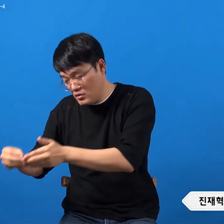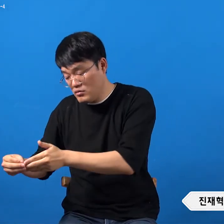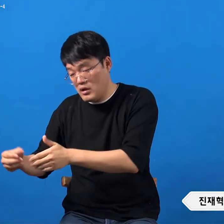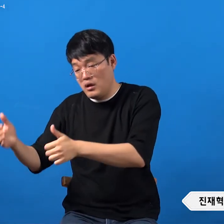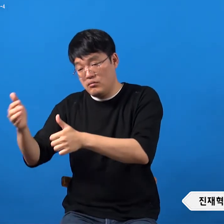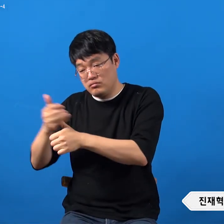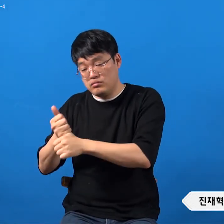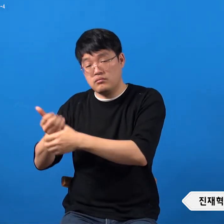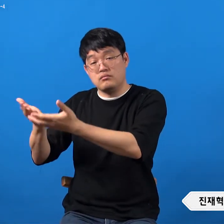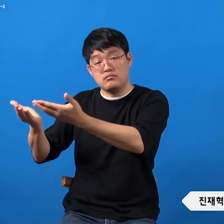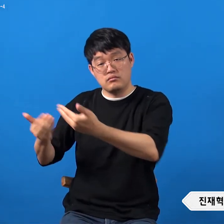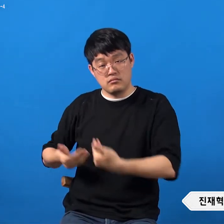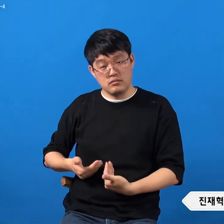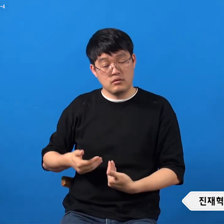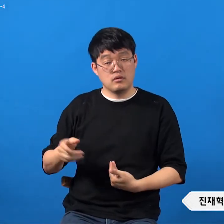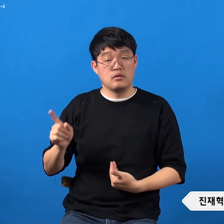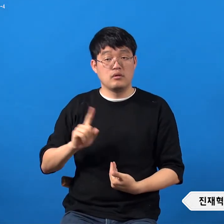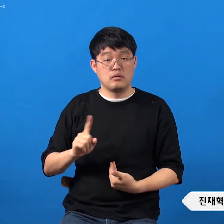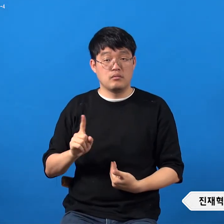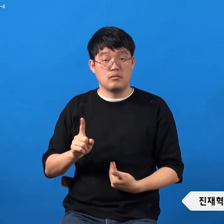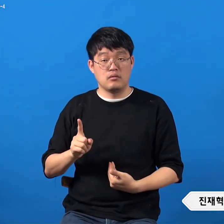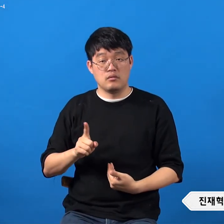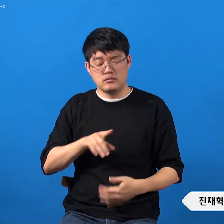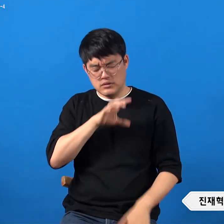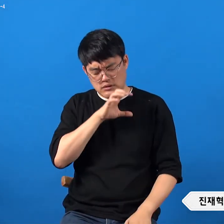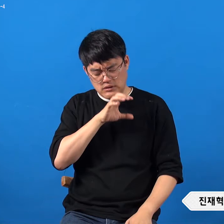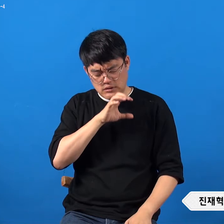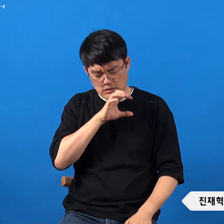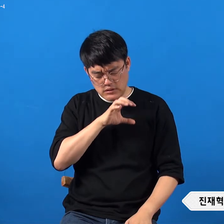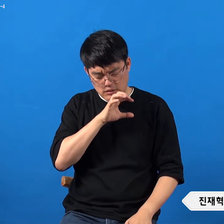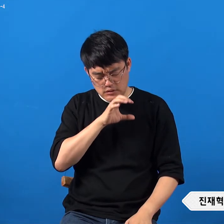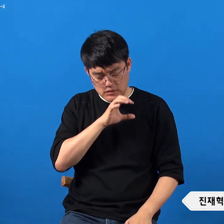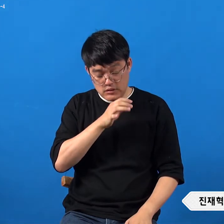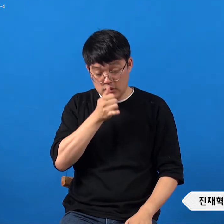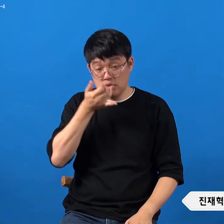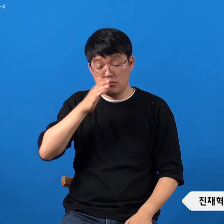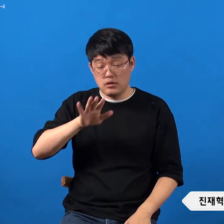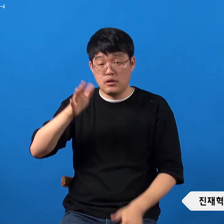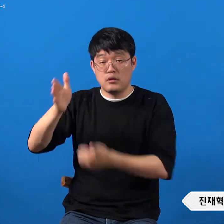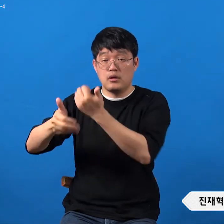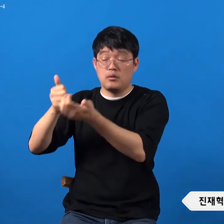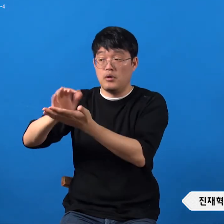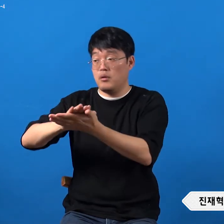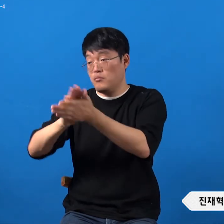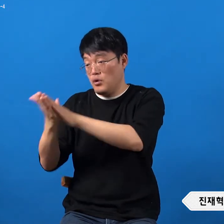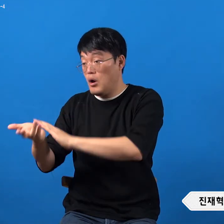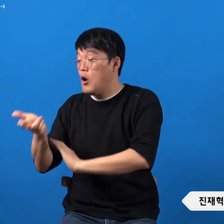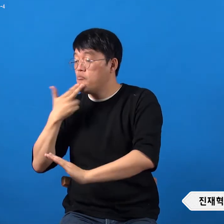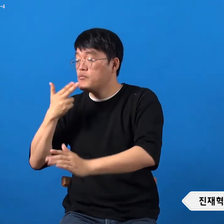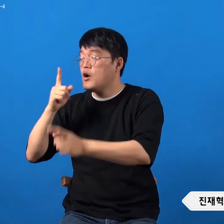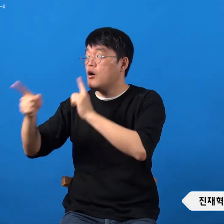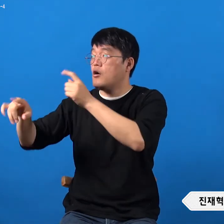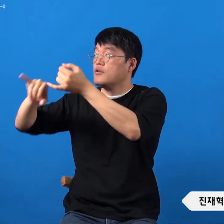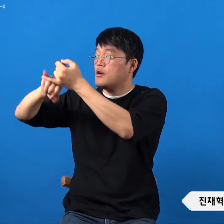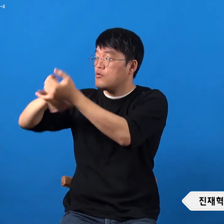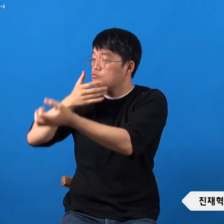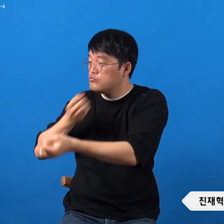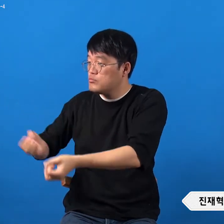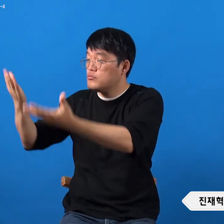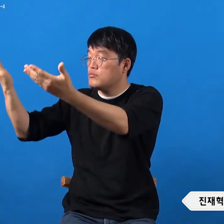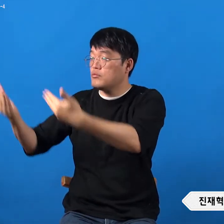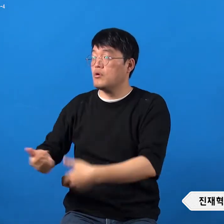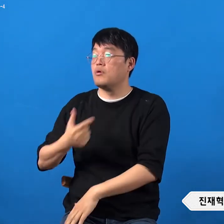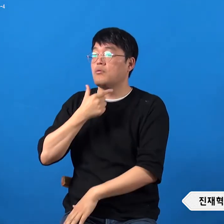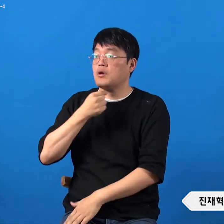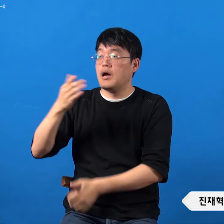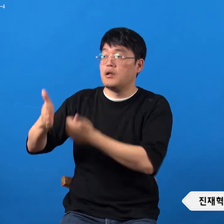나를 붙드시고 불변하는 하나님의 언약 가운데 나를 축복하시기를 원하시는 하나님의 포기하지